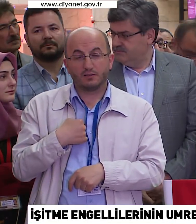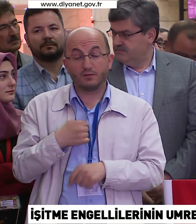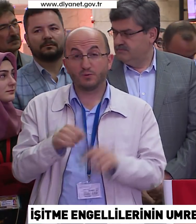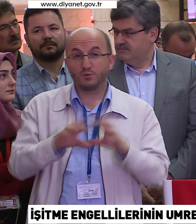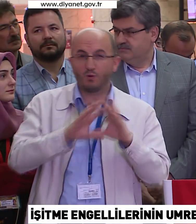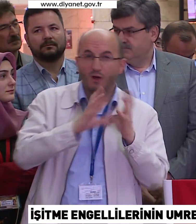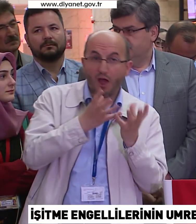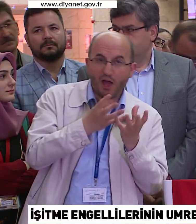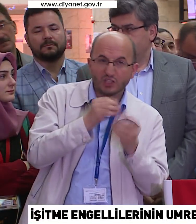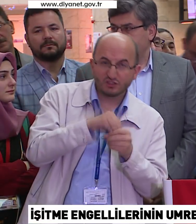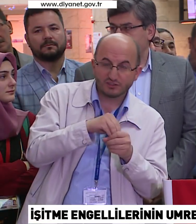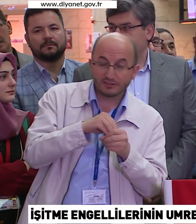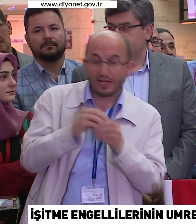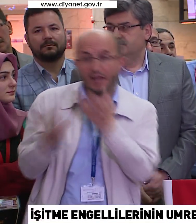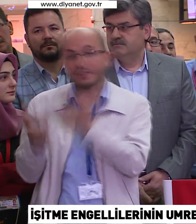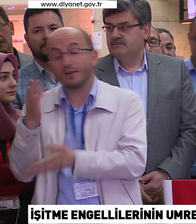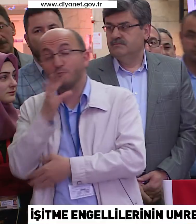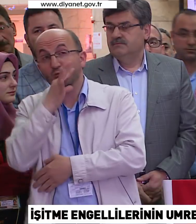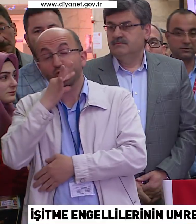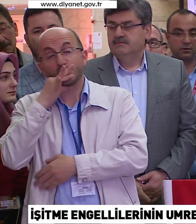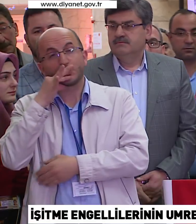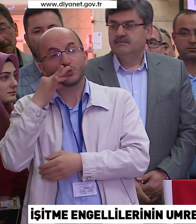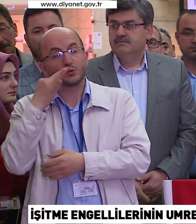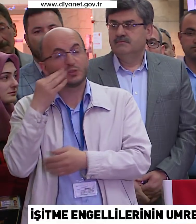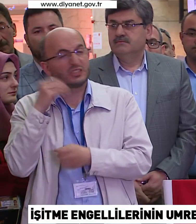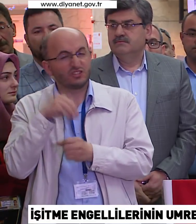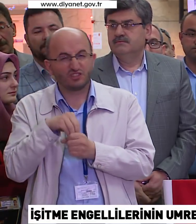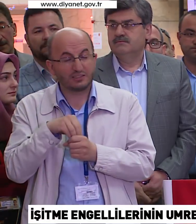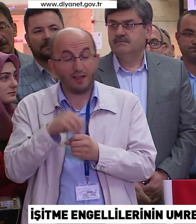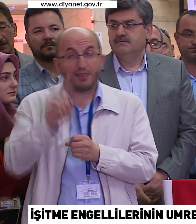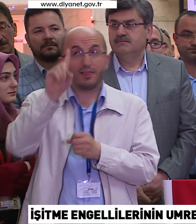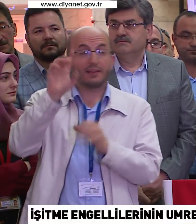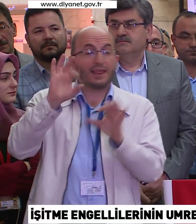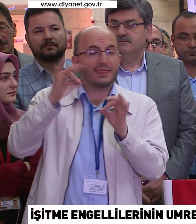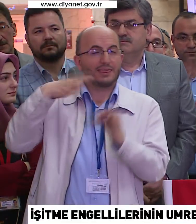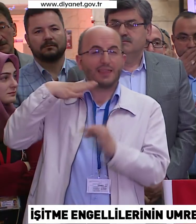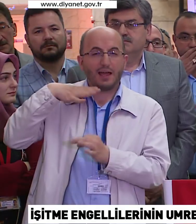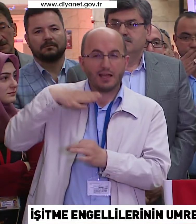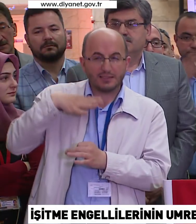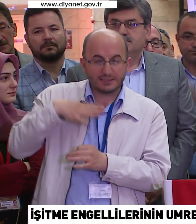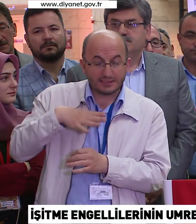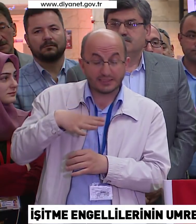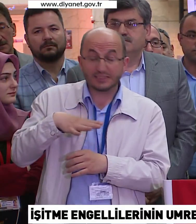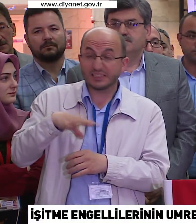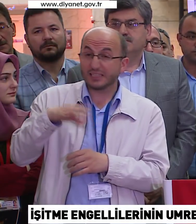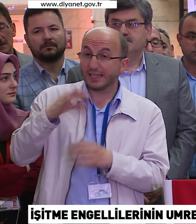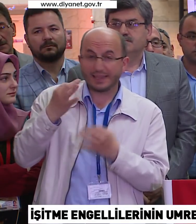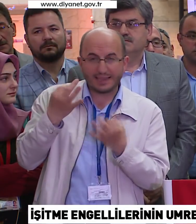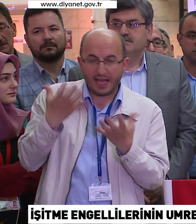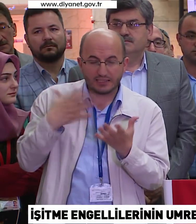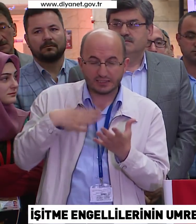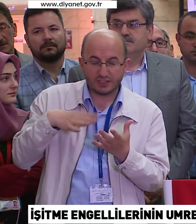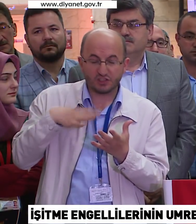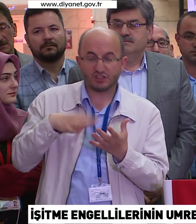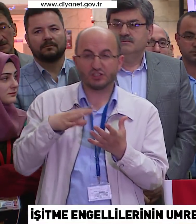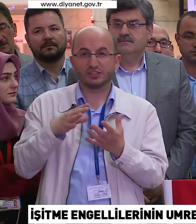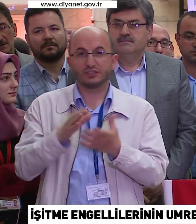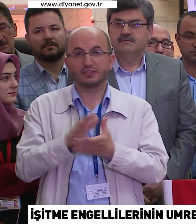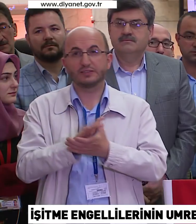dünya ve ahiret mutluluğu noktasında Rabbimizden neyi dileyecekseniz, neyi